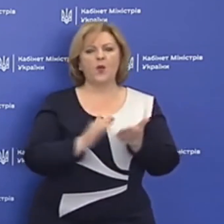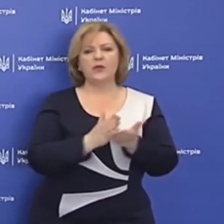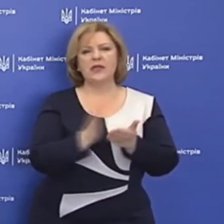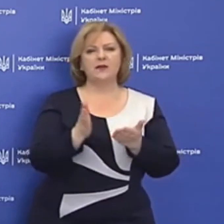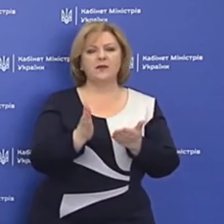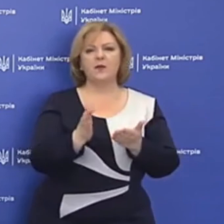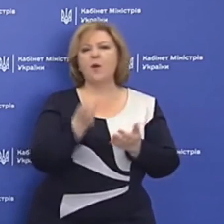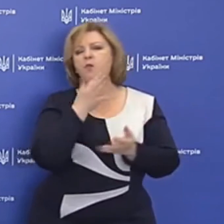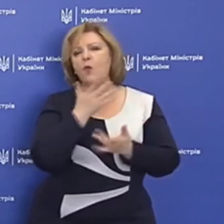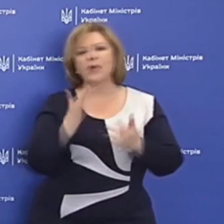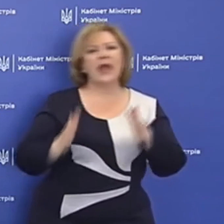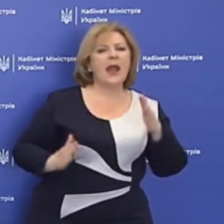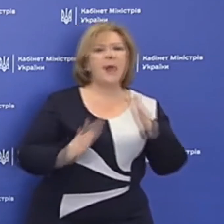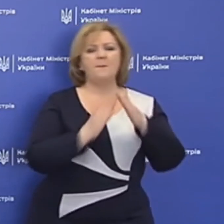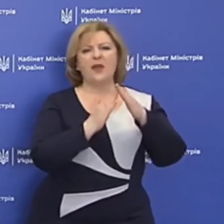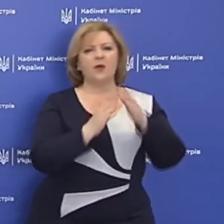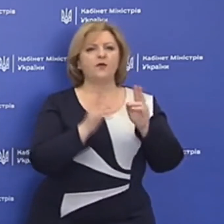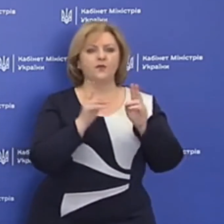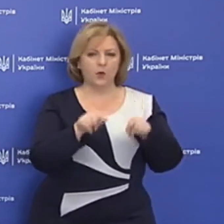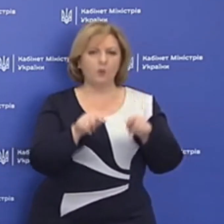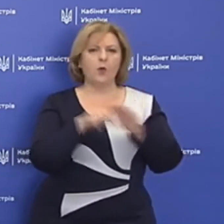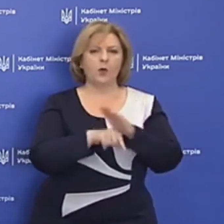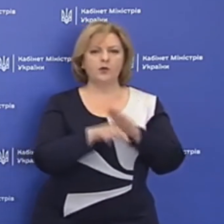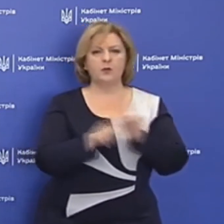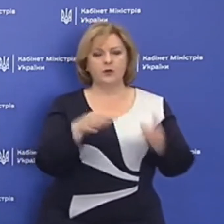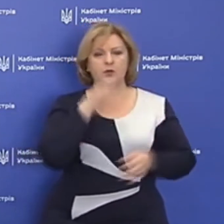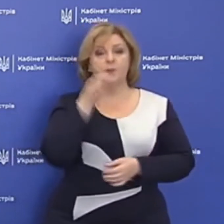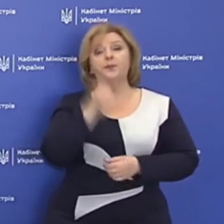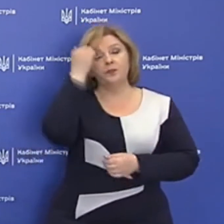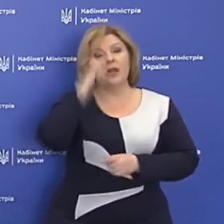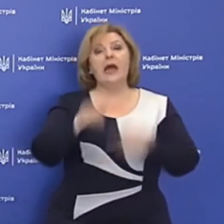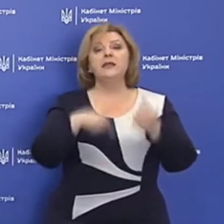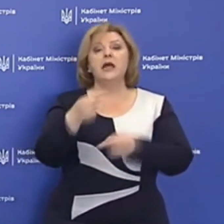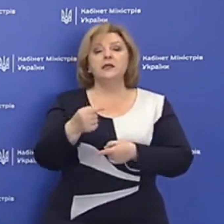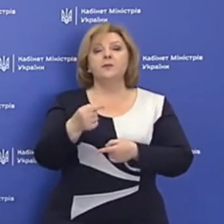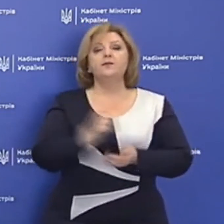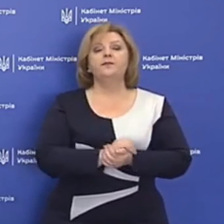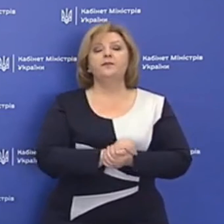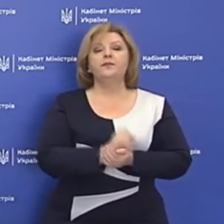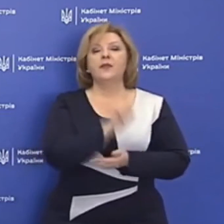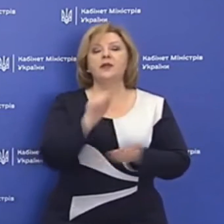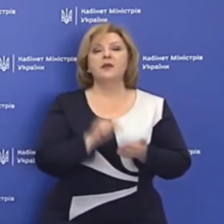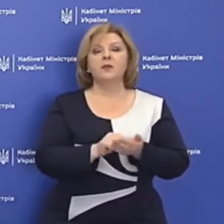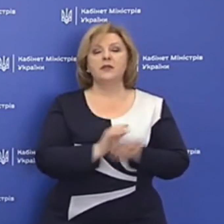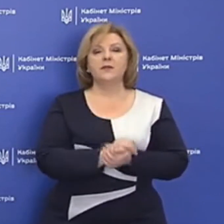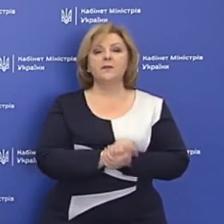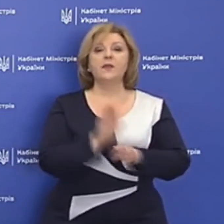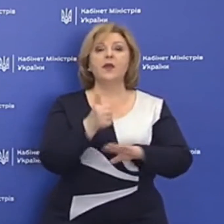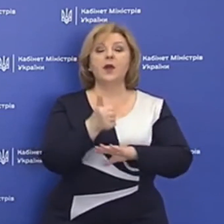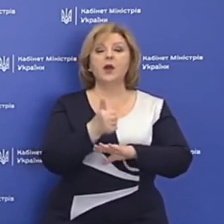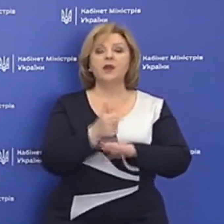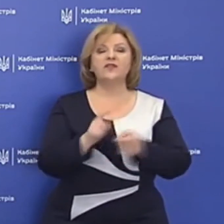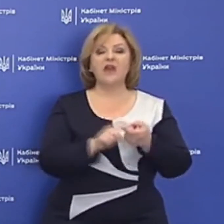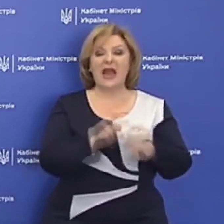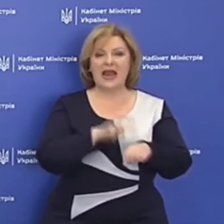будь-якого піку в тому розумінні, в якому я сказав. Дякуємо. Наступне і останнє на сьогодні запитання. Головний